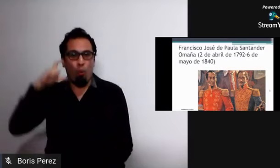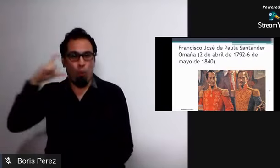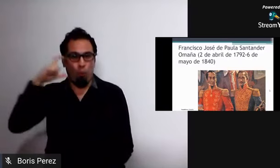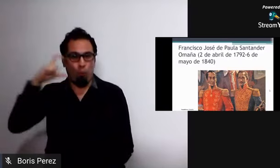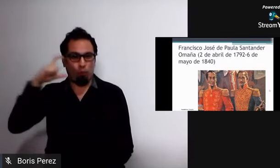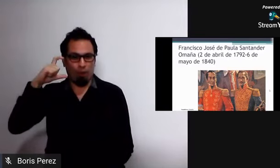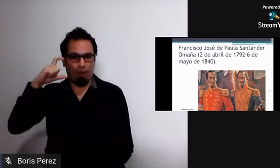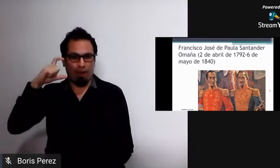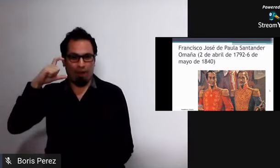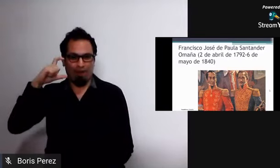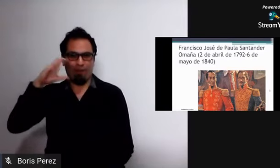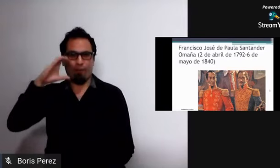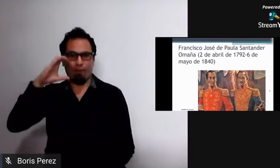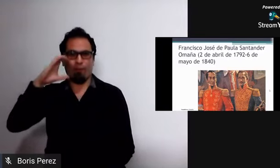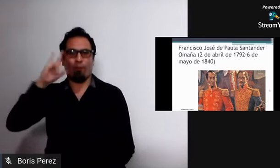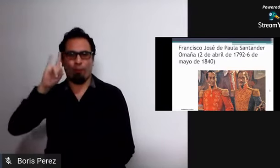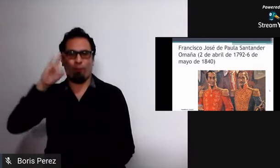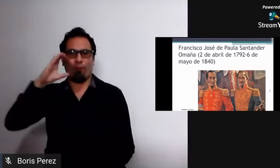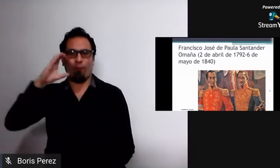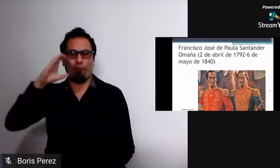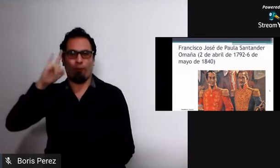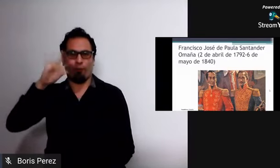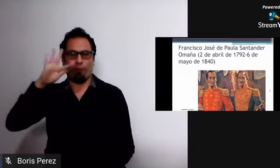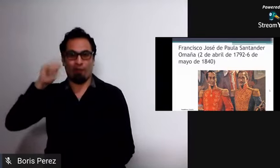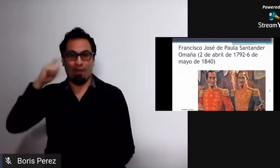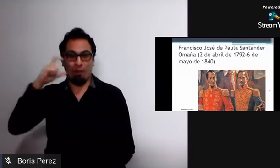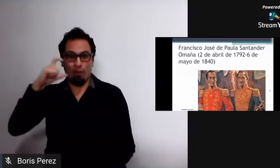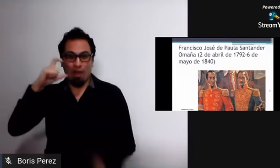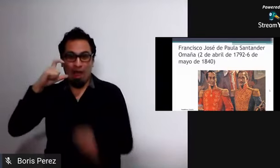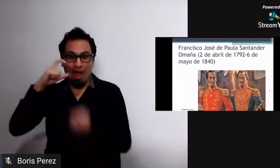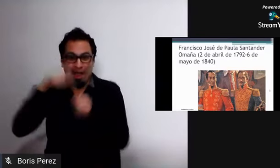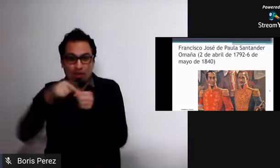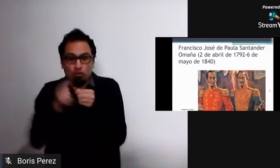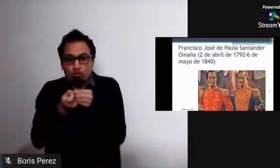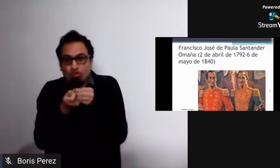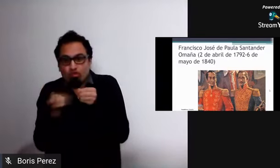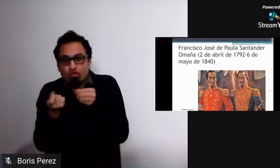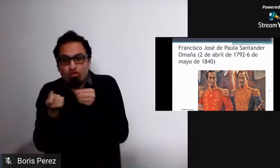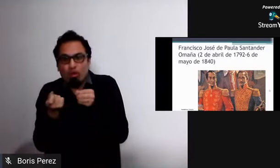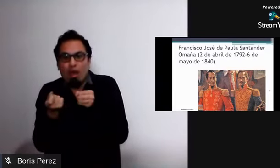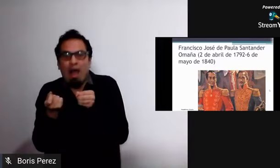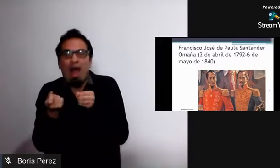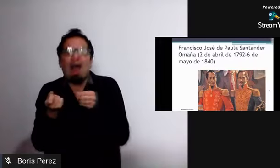esta zona del país, sobre